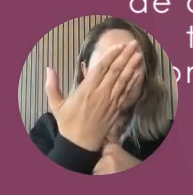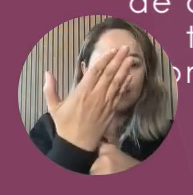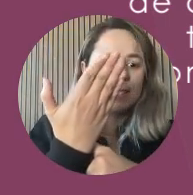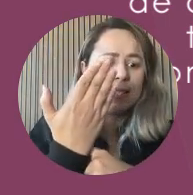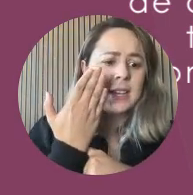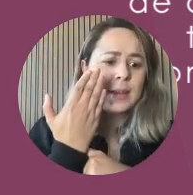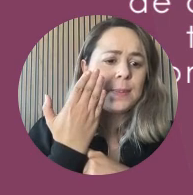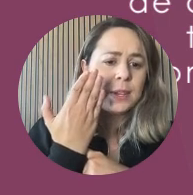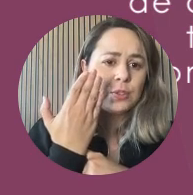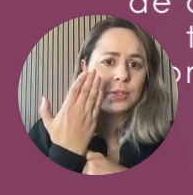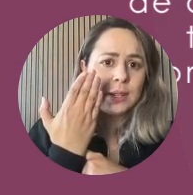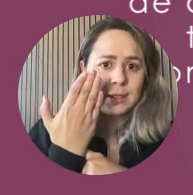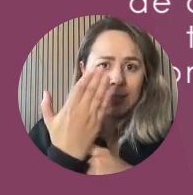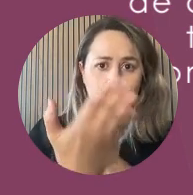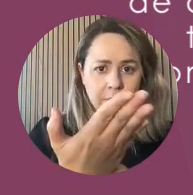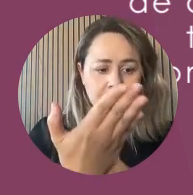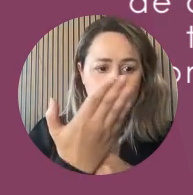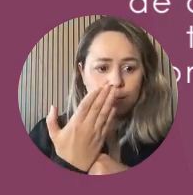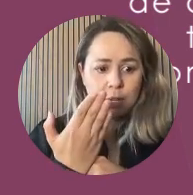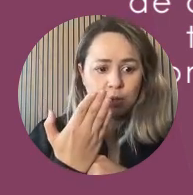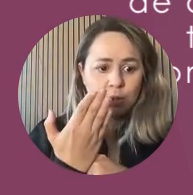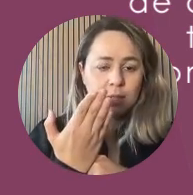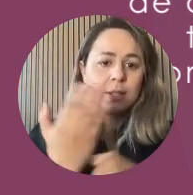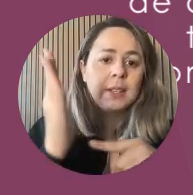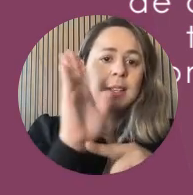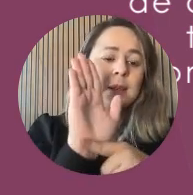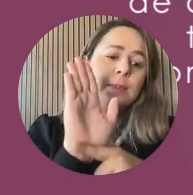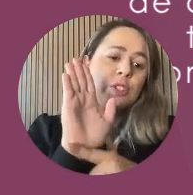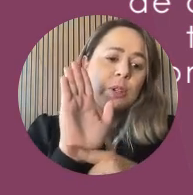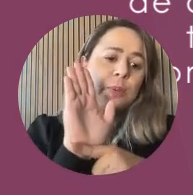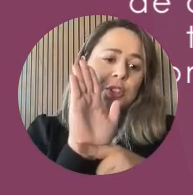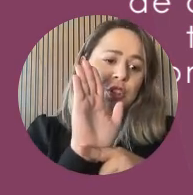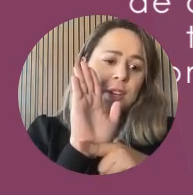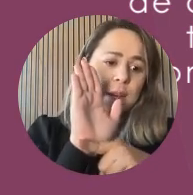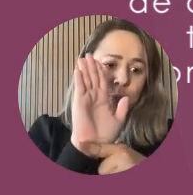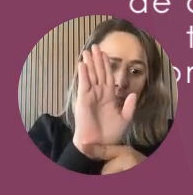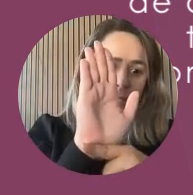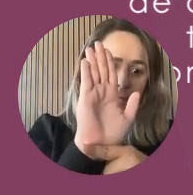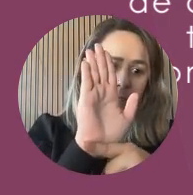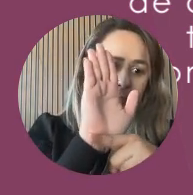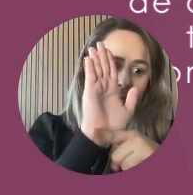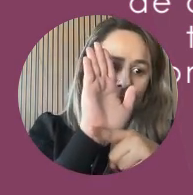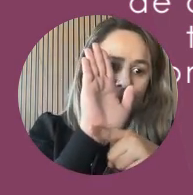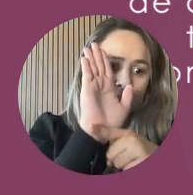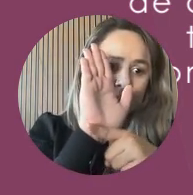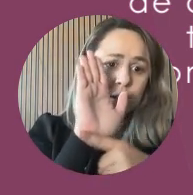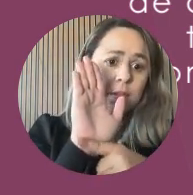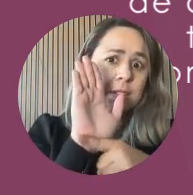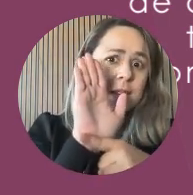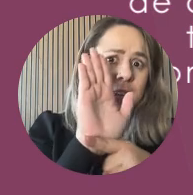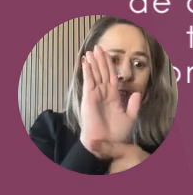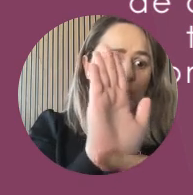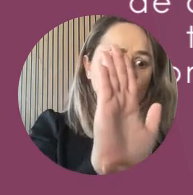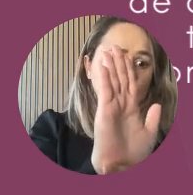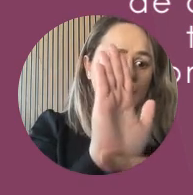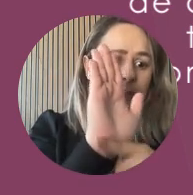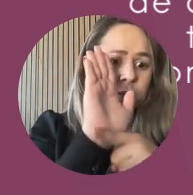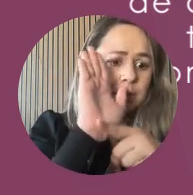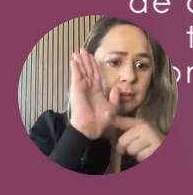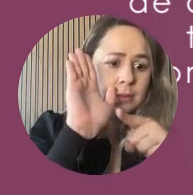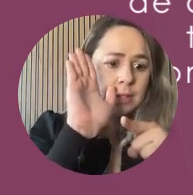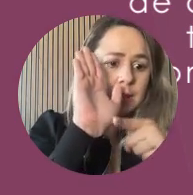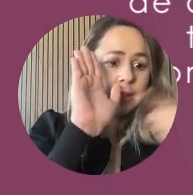Se a gente faz assim, é me ajudar, tá? Você me ajuda. Mas geralmente a gente acaba utilizando aqui com a criança, ó, você quer